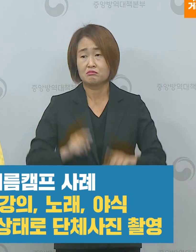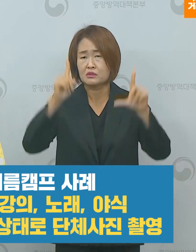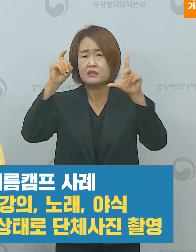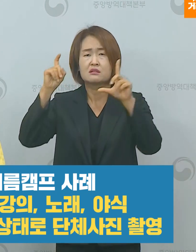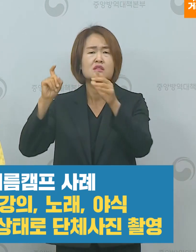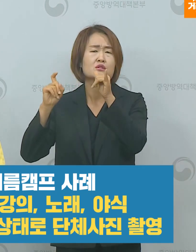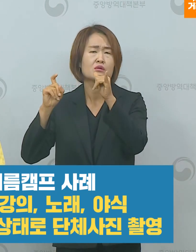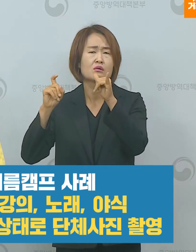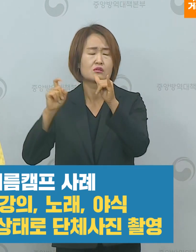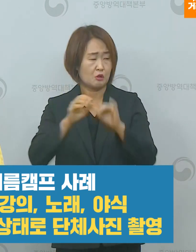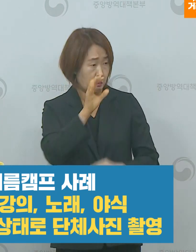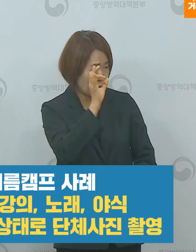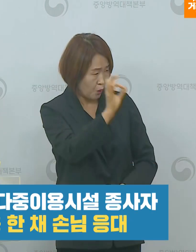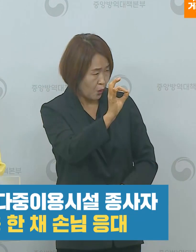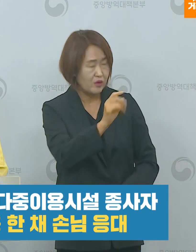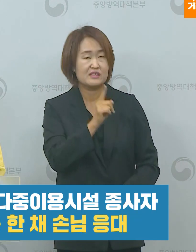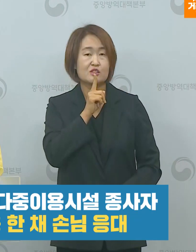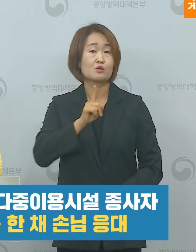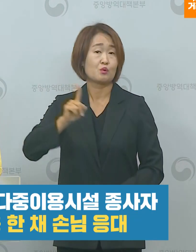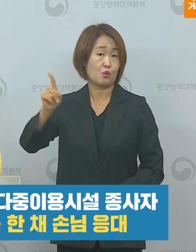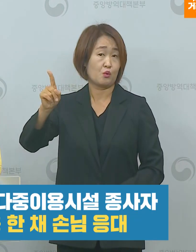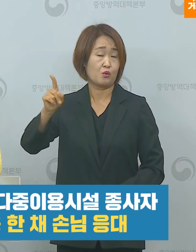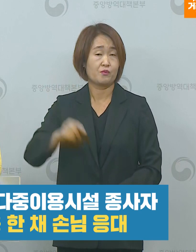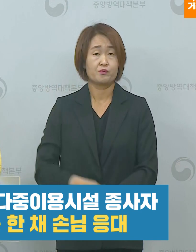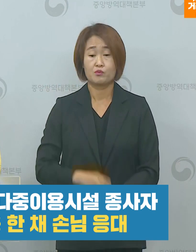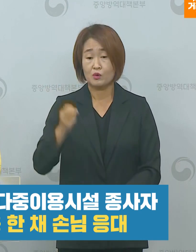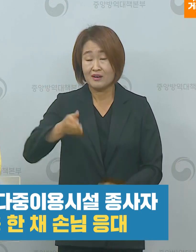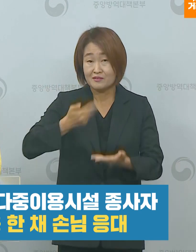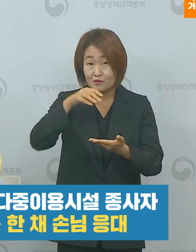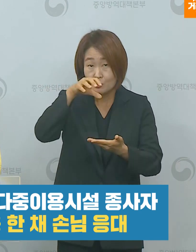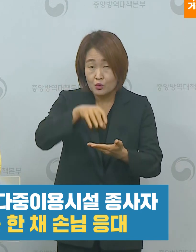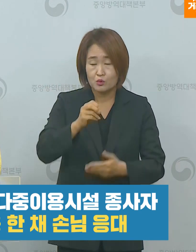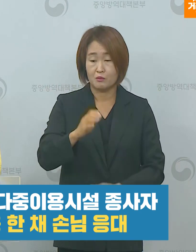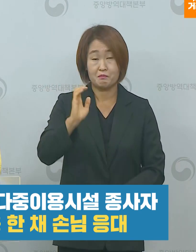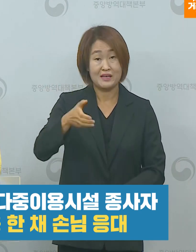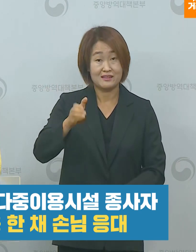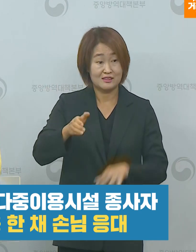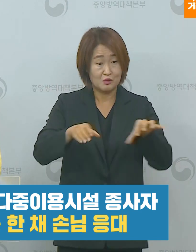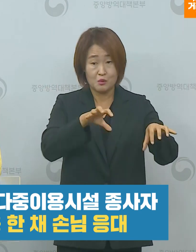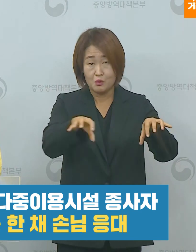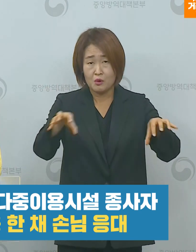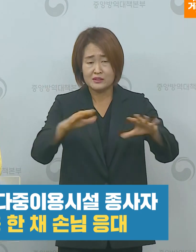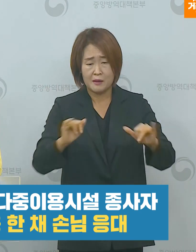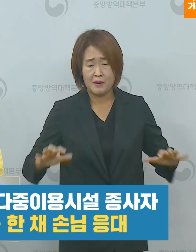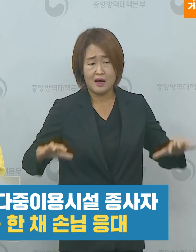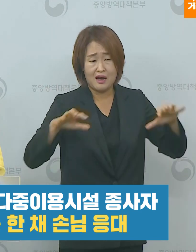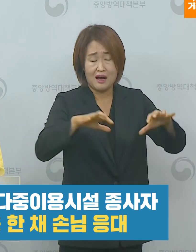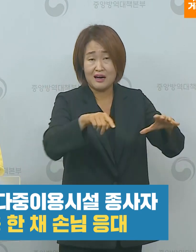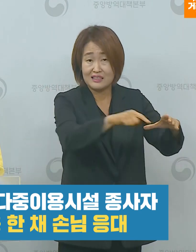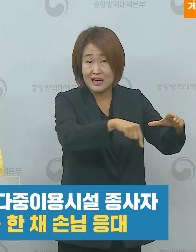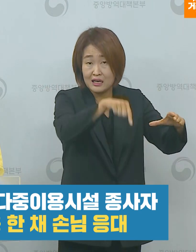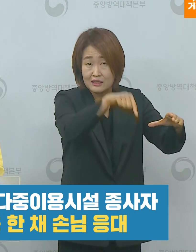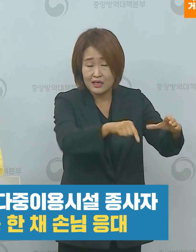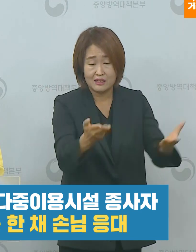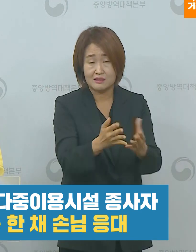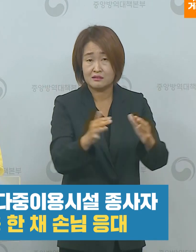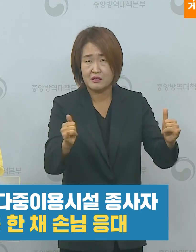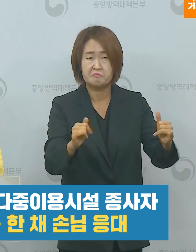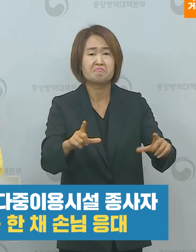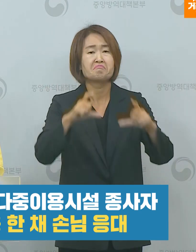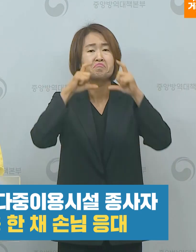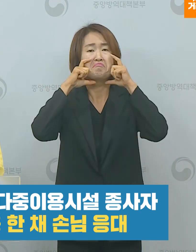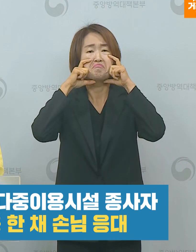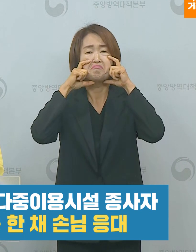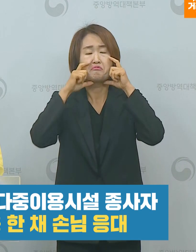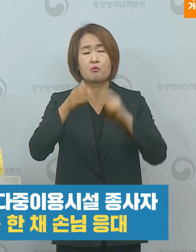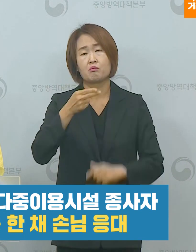사례가 신고되었습니다. 또한 음식점, 마트 등 다중이용시설 종사자들의 마스크 미착용